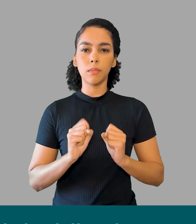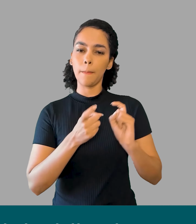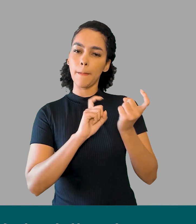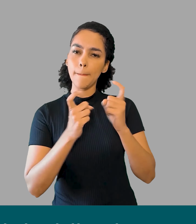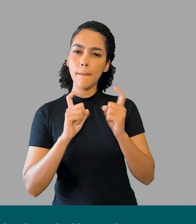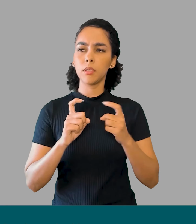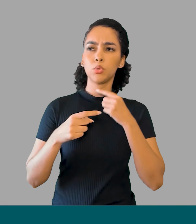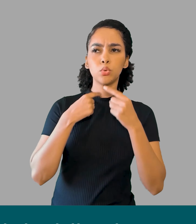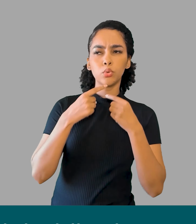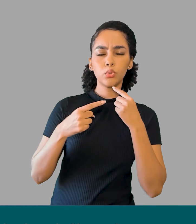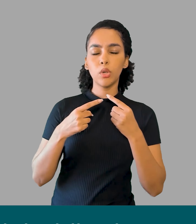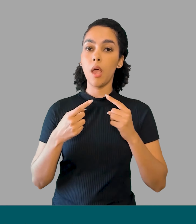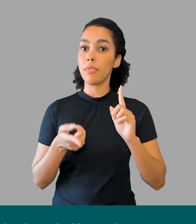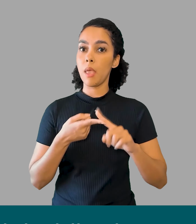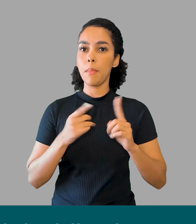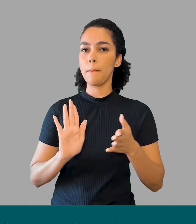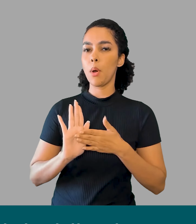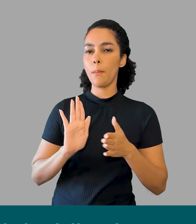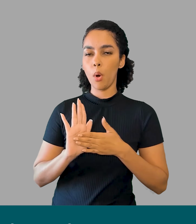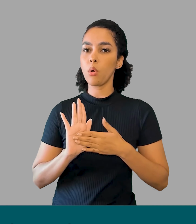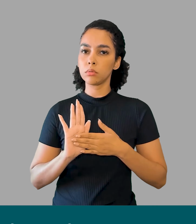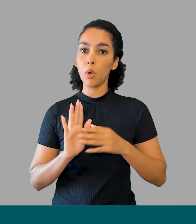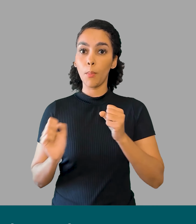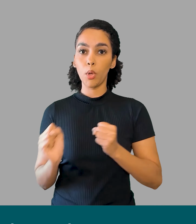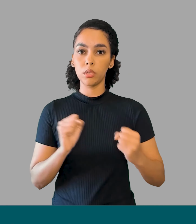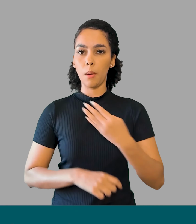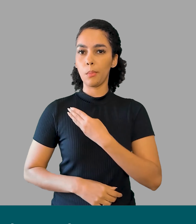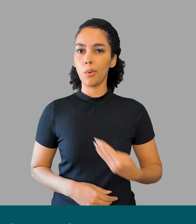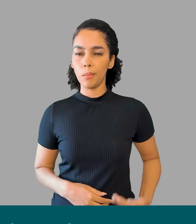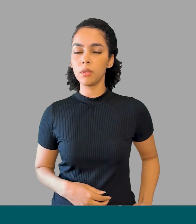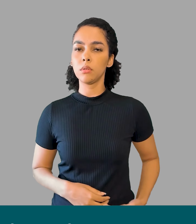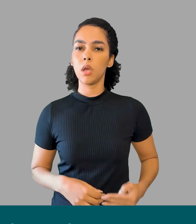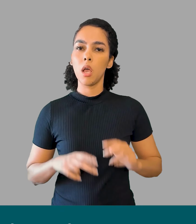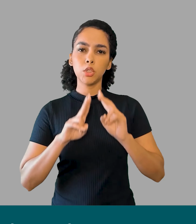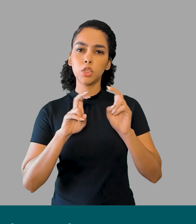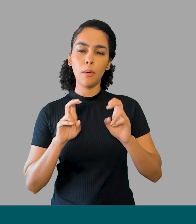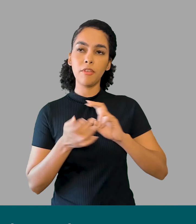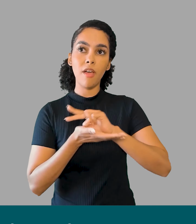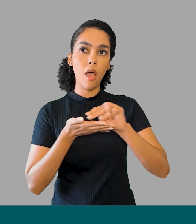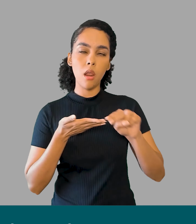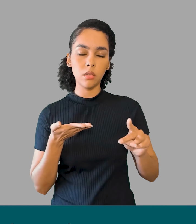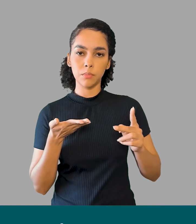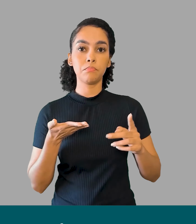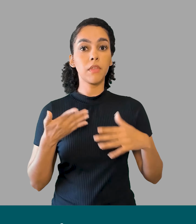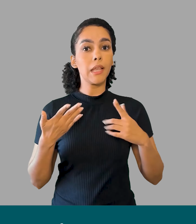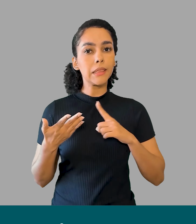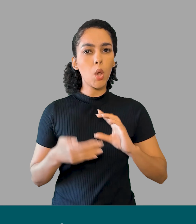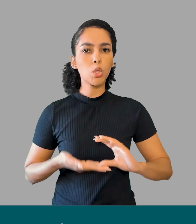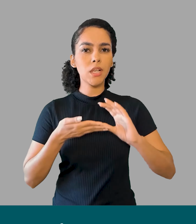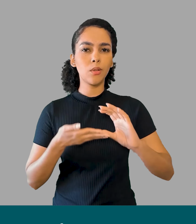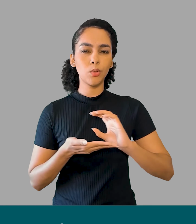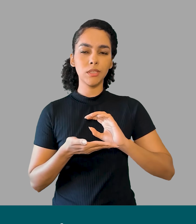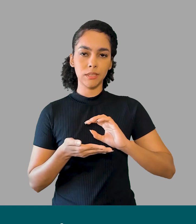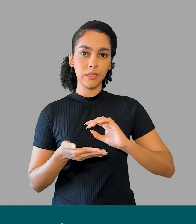debater, questionar e até mesmo propor para o poder público as demandas de determinado segmento. Existem